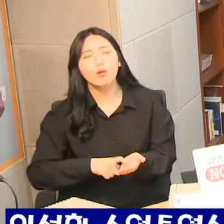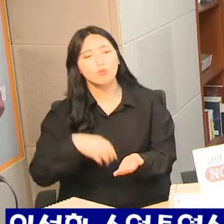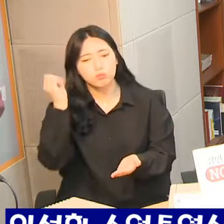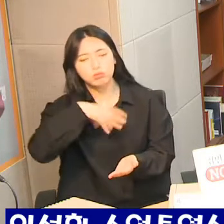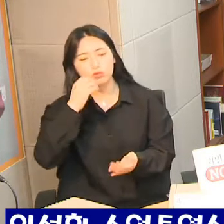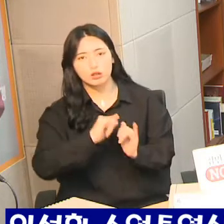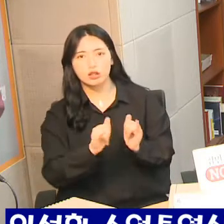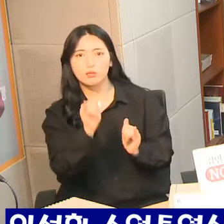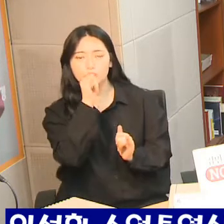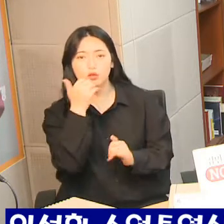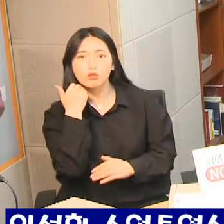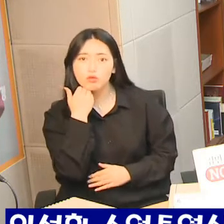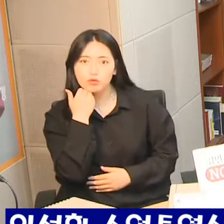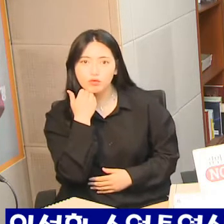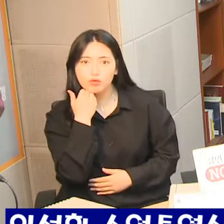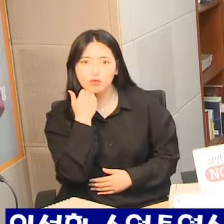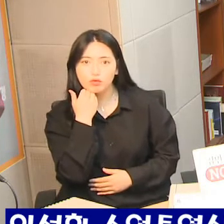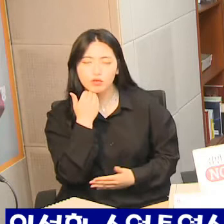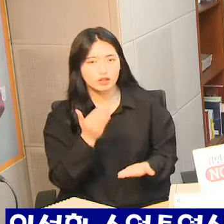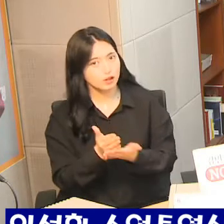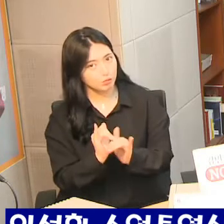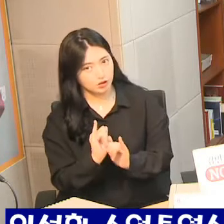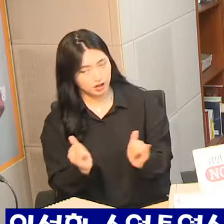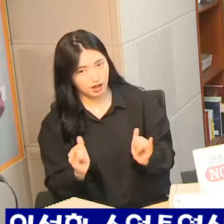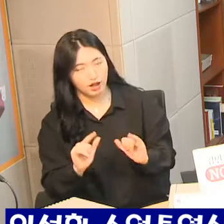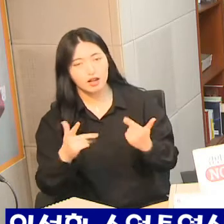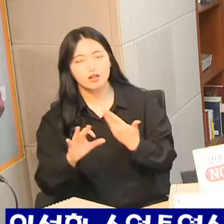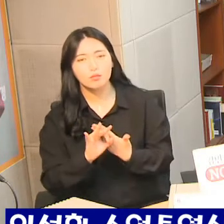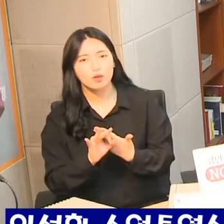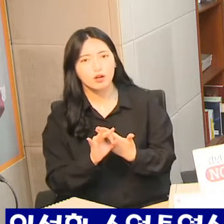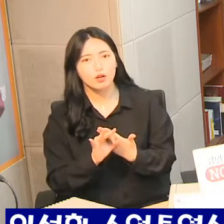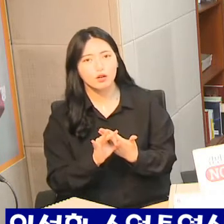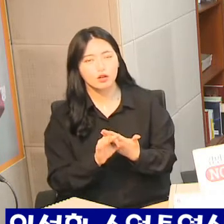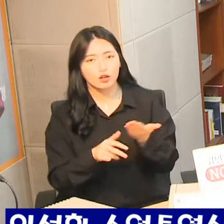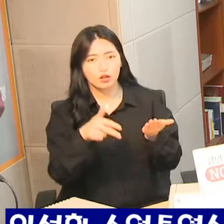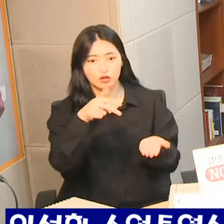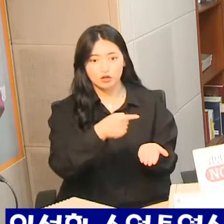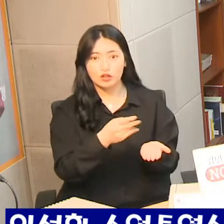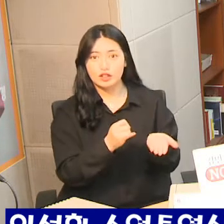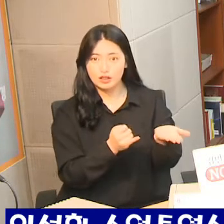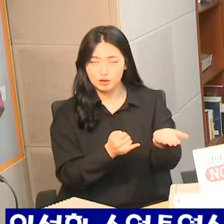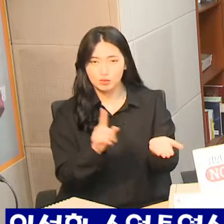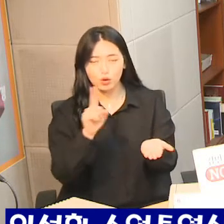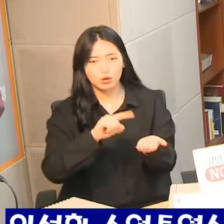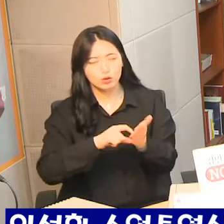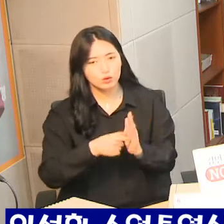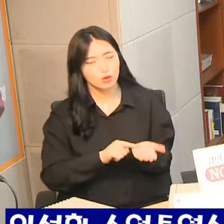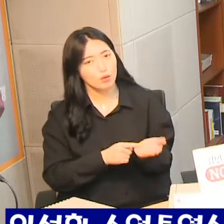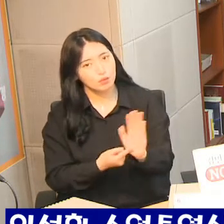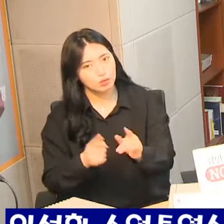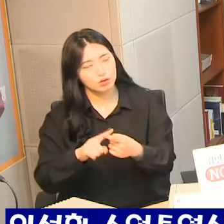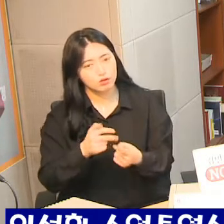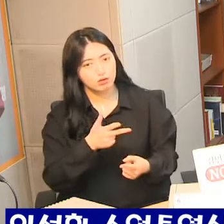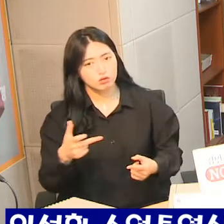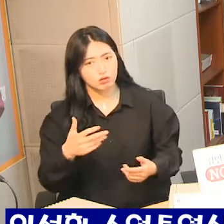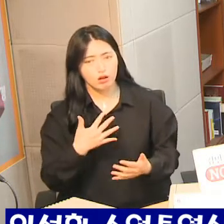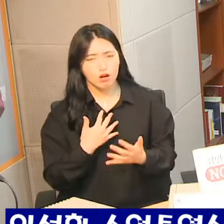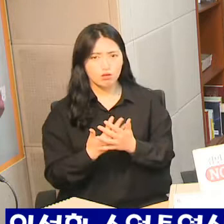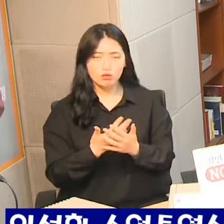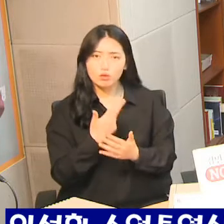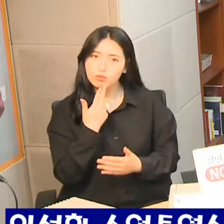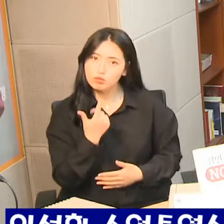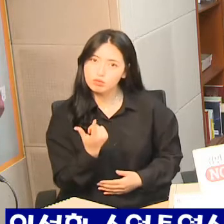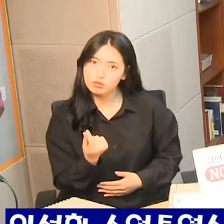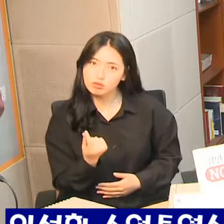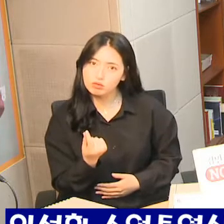사람 누가 있을까요? 전문가들? 원래 전문가들? 발표하시- 또 우리 네. 주디님도 네. 어느 정도 발표에 대해서는 그렇게 큰 두려움은 없으시잖아요.